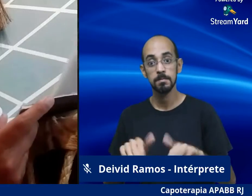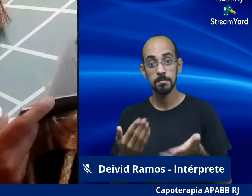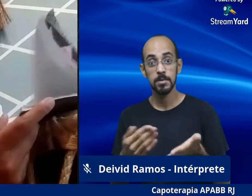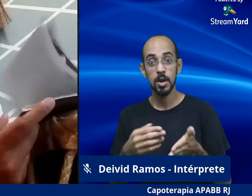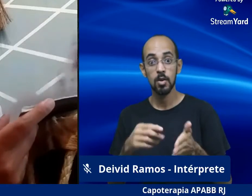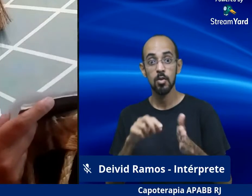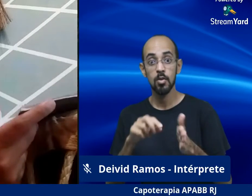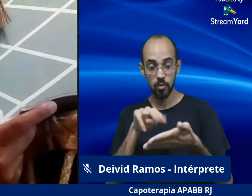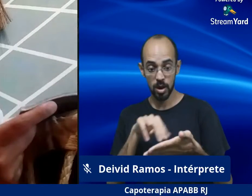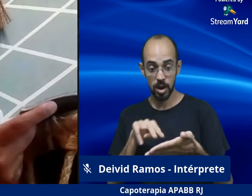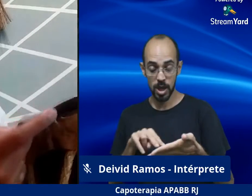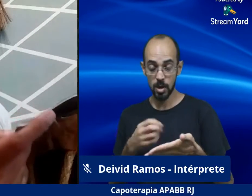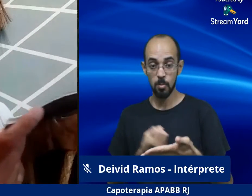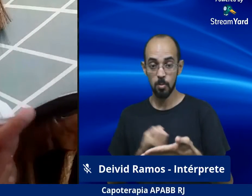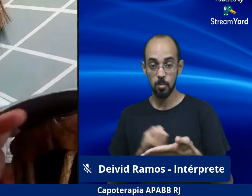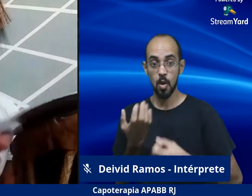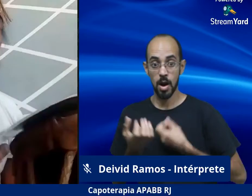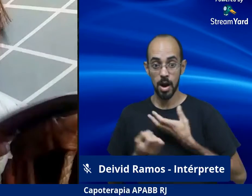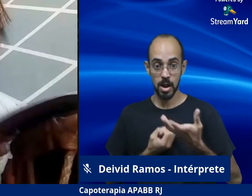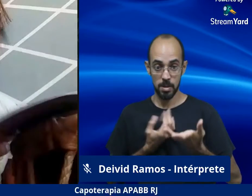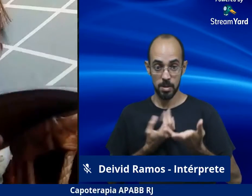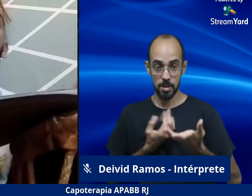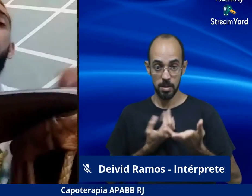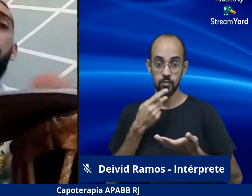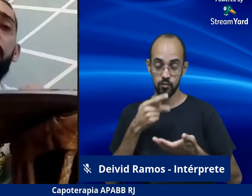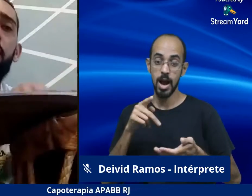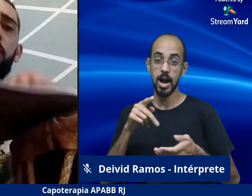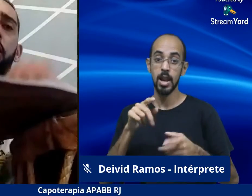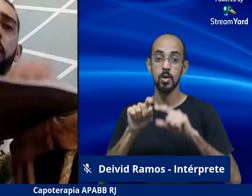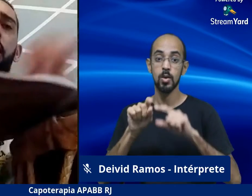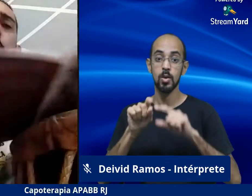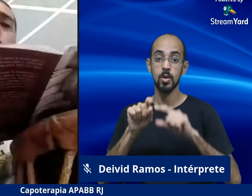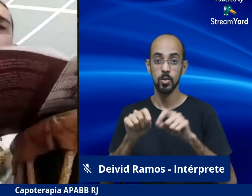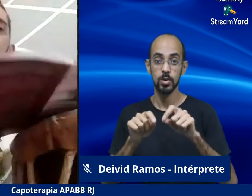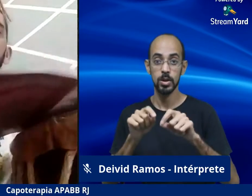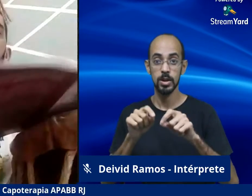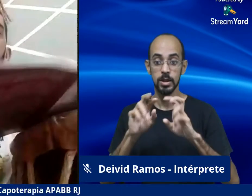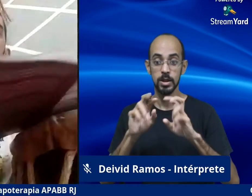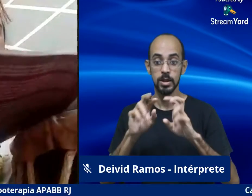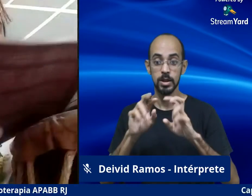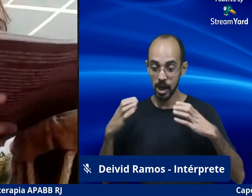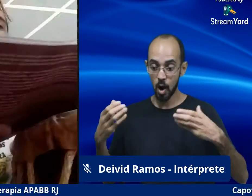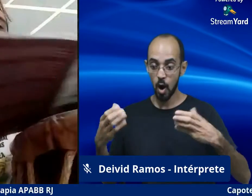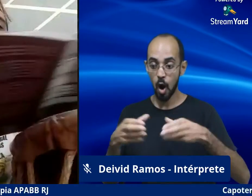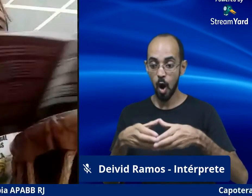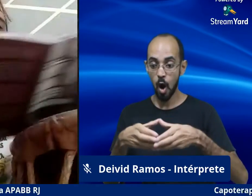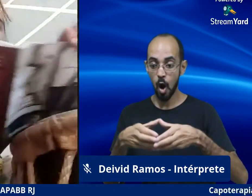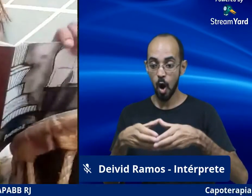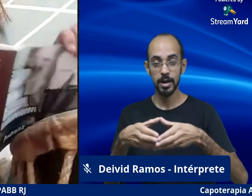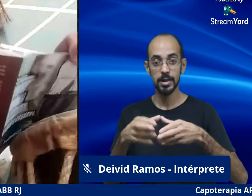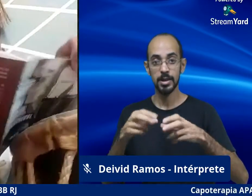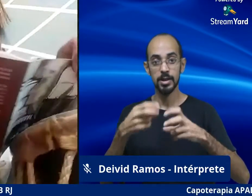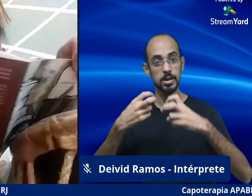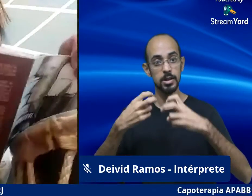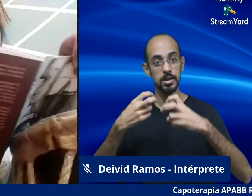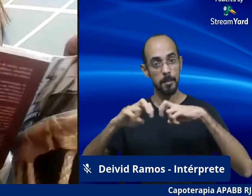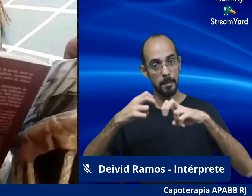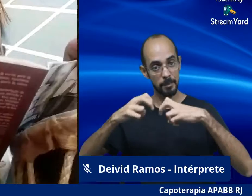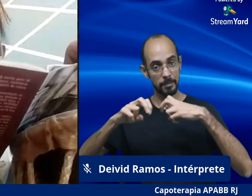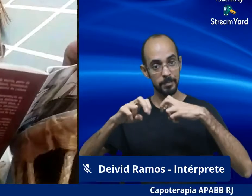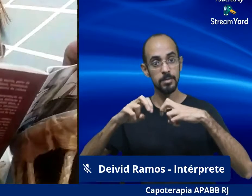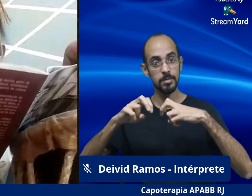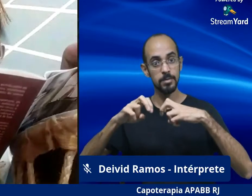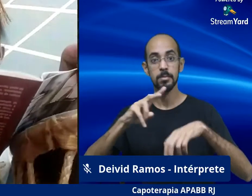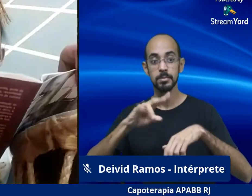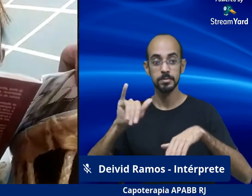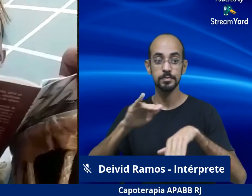aqui que fala justamente sobre a roda de capoeira, para a gente conhecer mais um pouquinho dessa roda